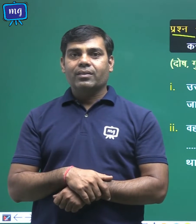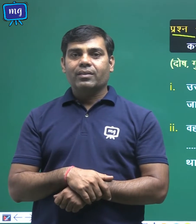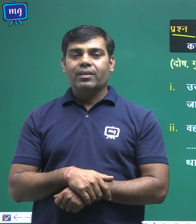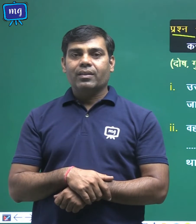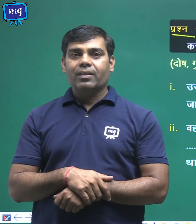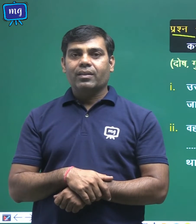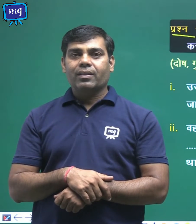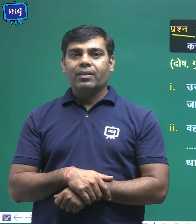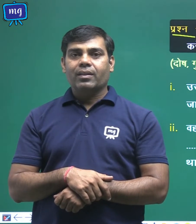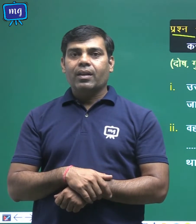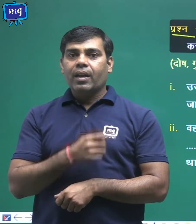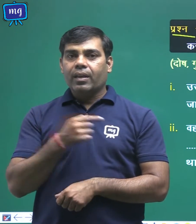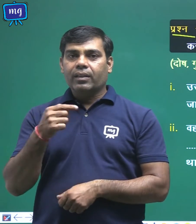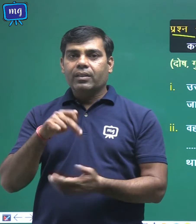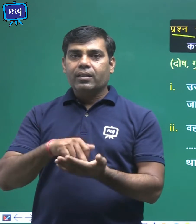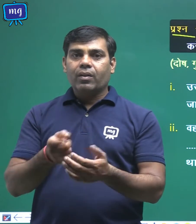रिक्त स्थानों की